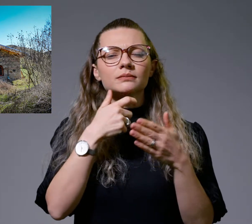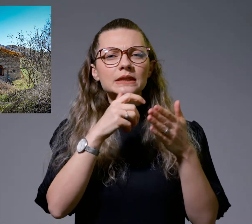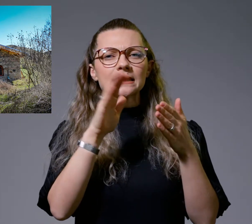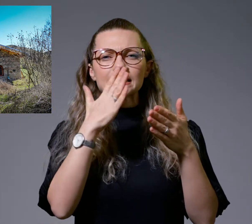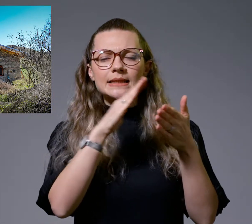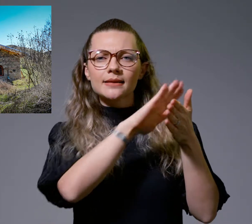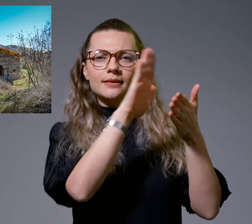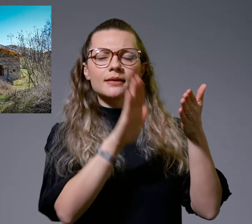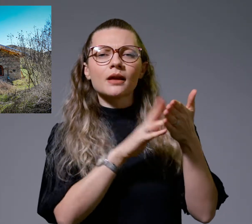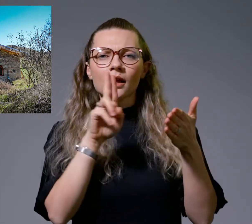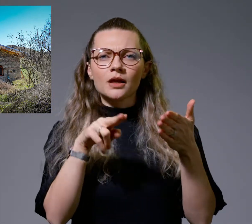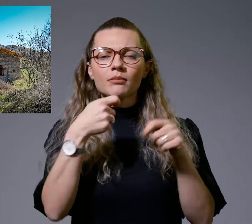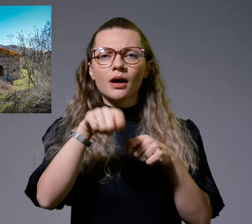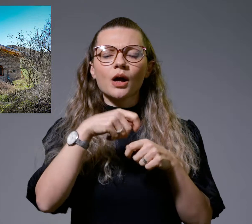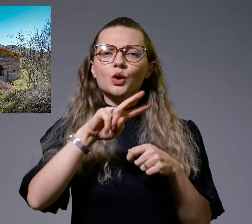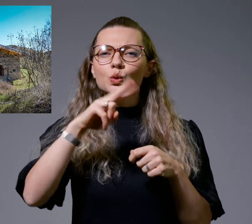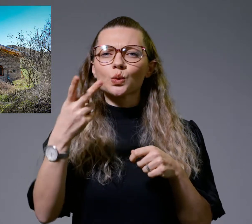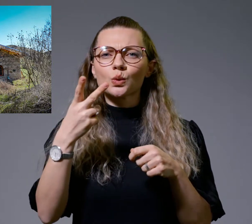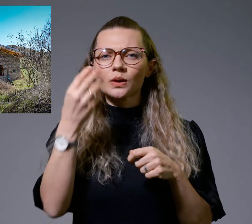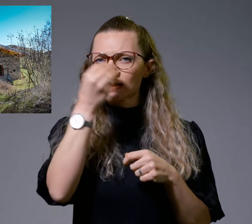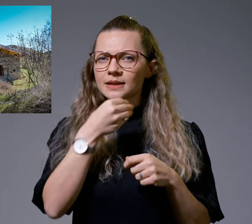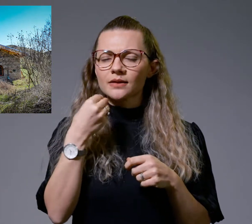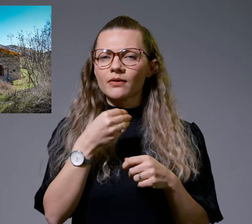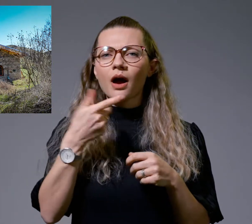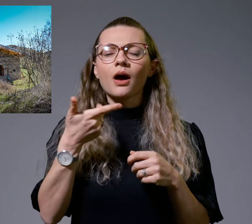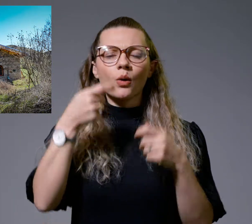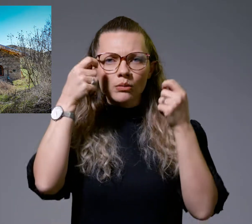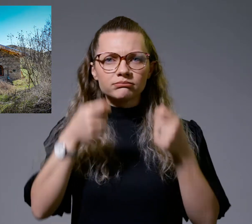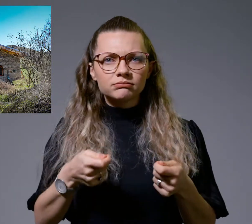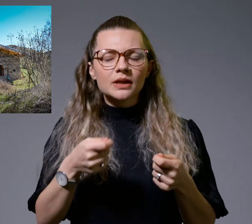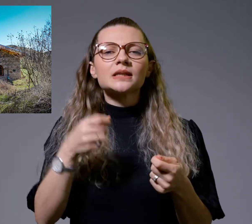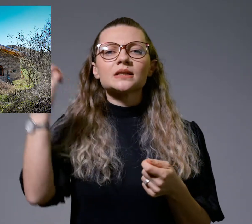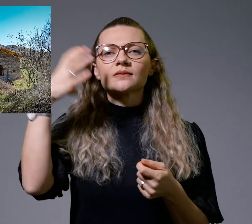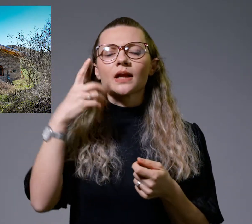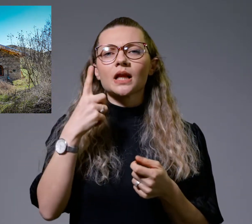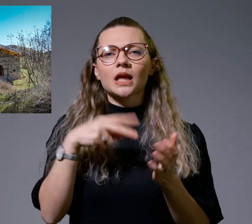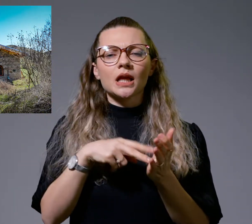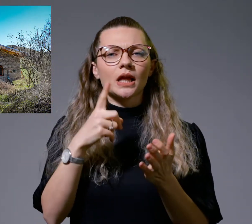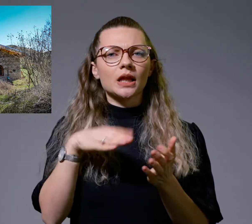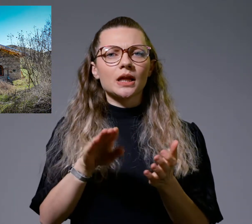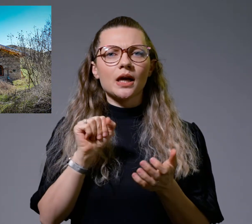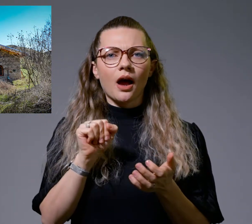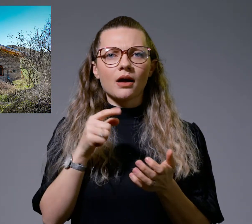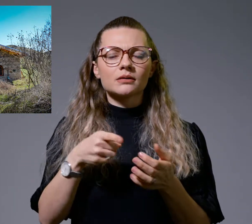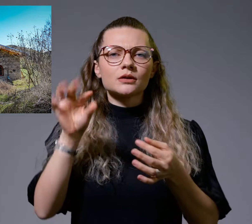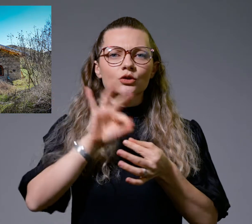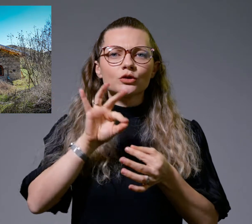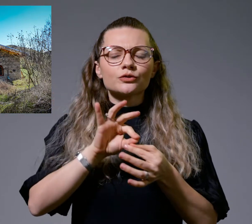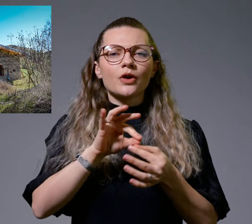е една друга црква, посветена на Свети Илија. Сочуваниот живопис